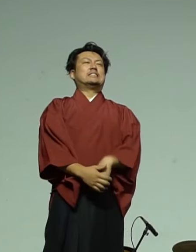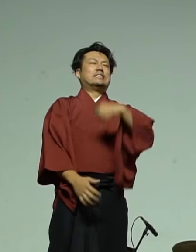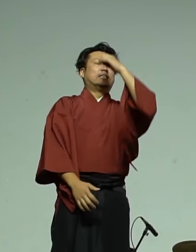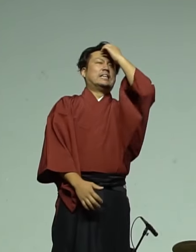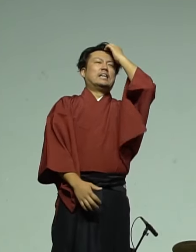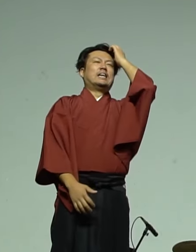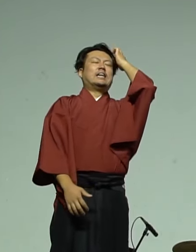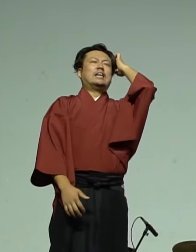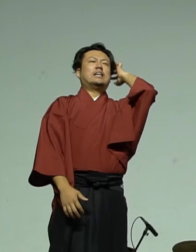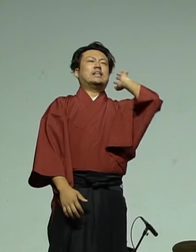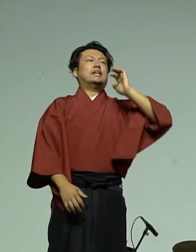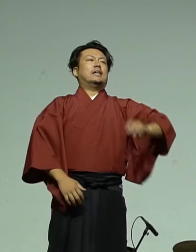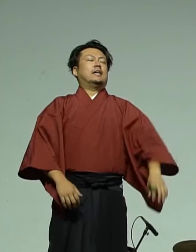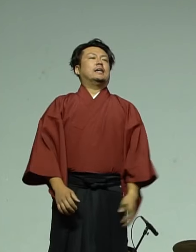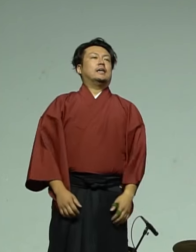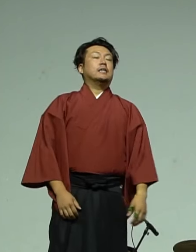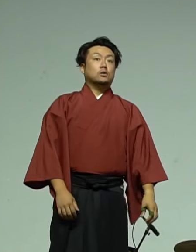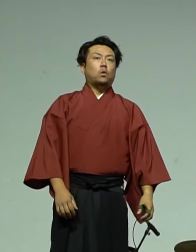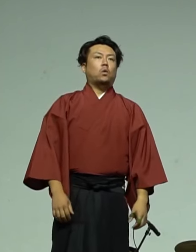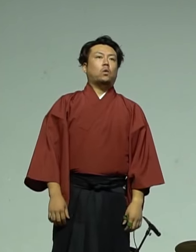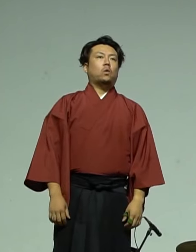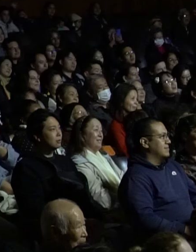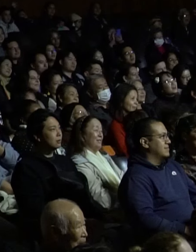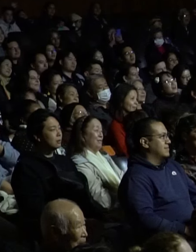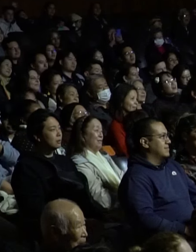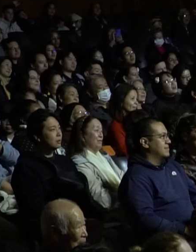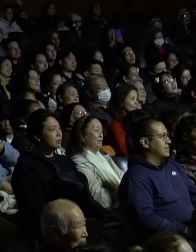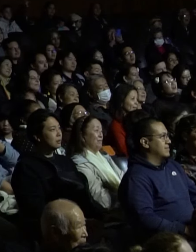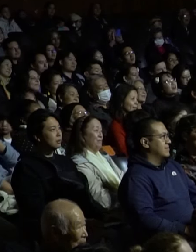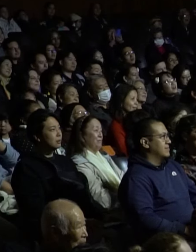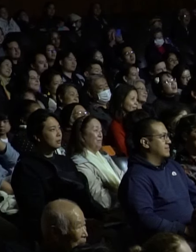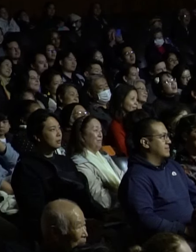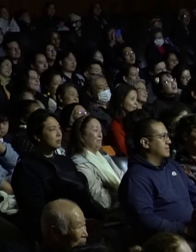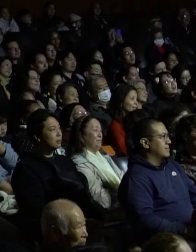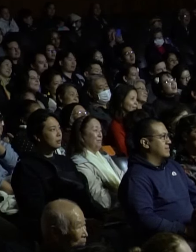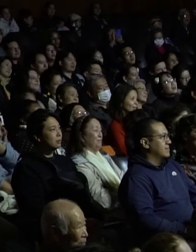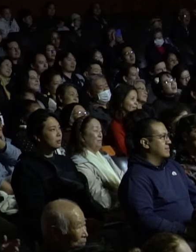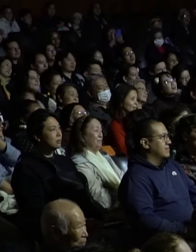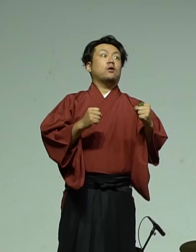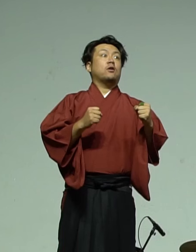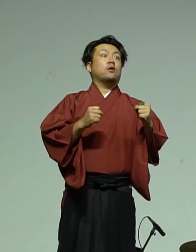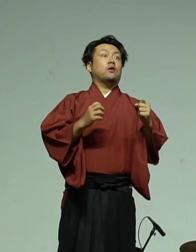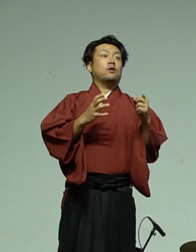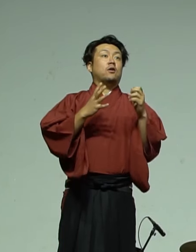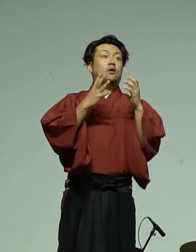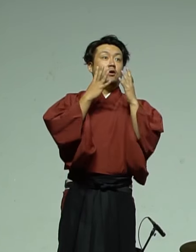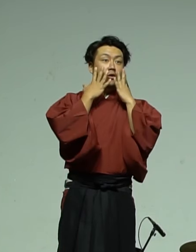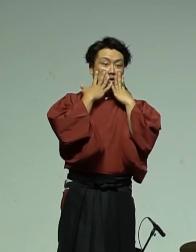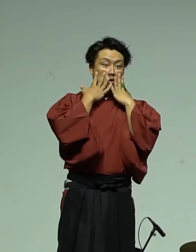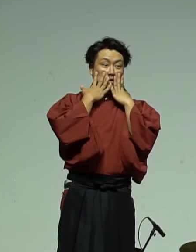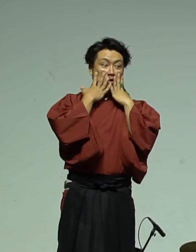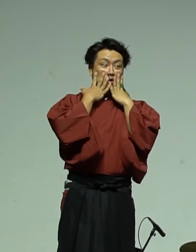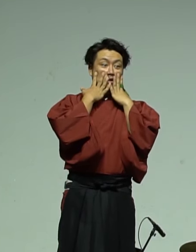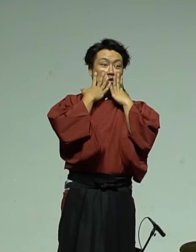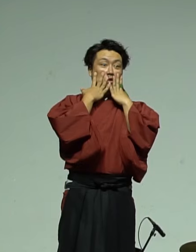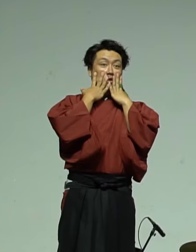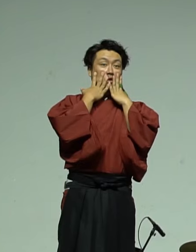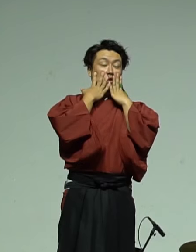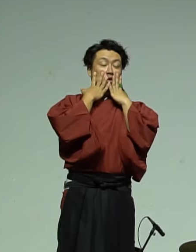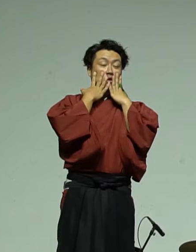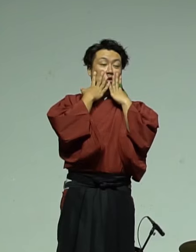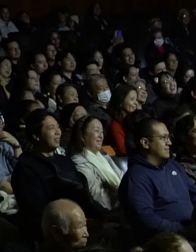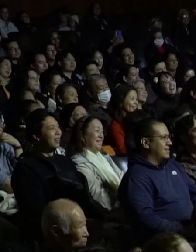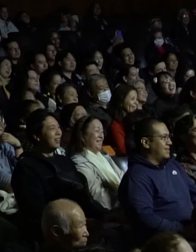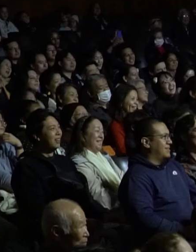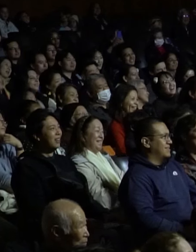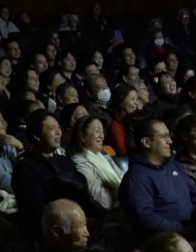次の年彼が20歳でした。優勝したのは同じ年の女性の方で、2位はまた銀三郎で